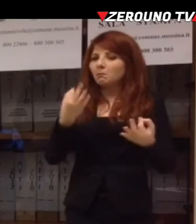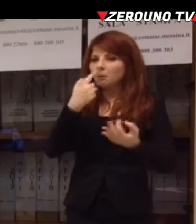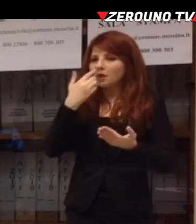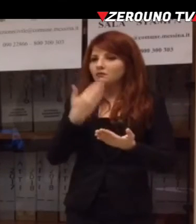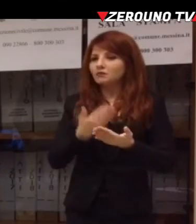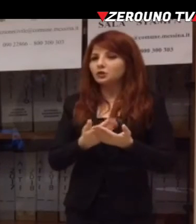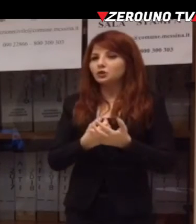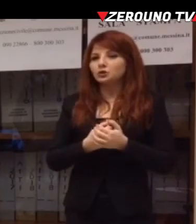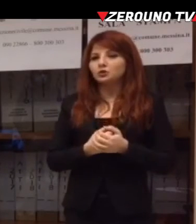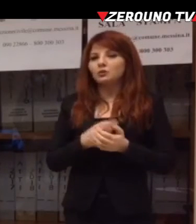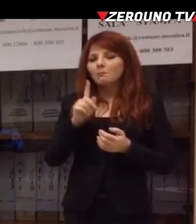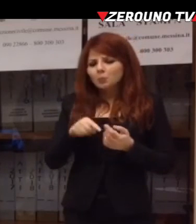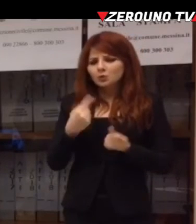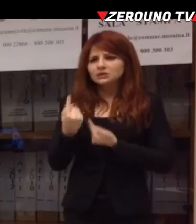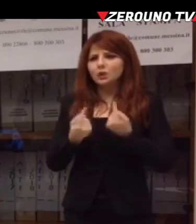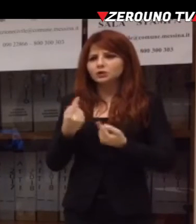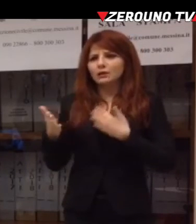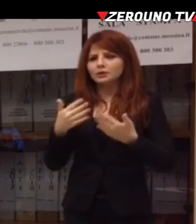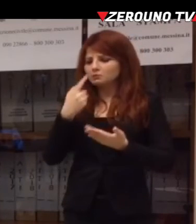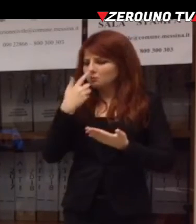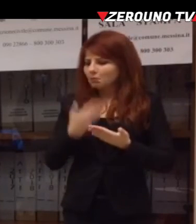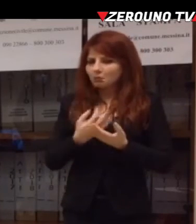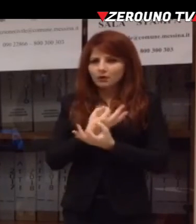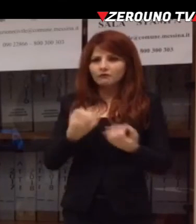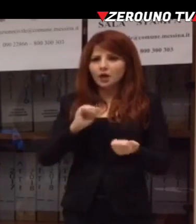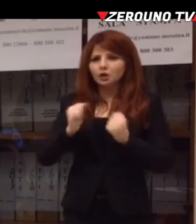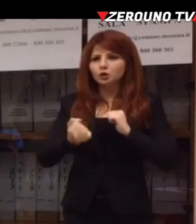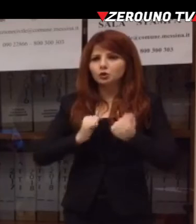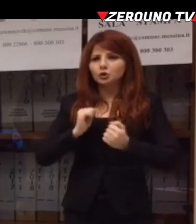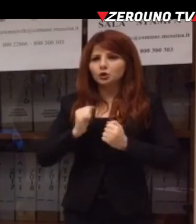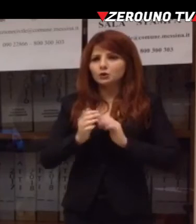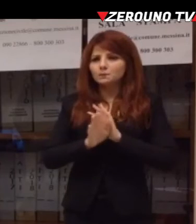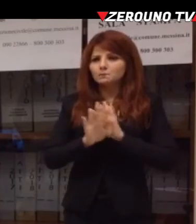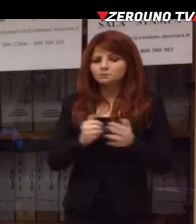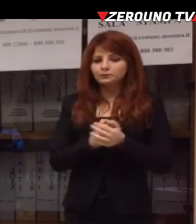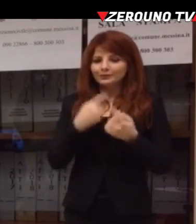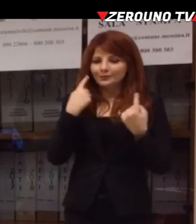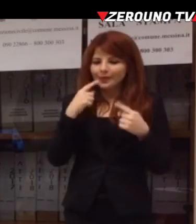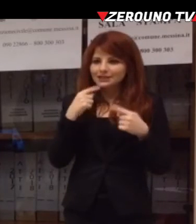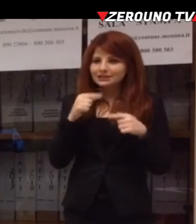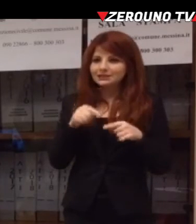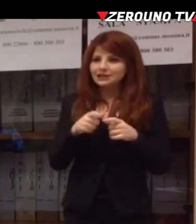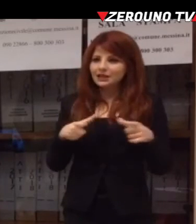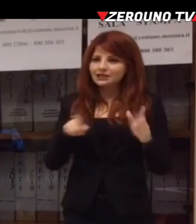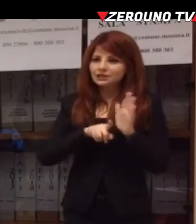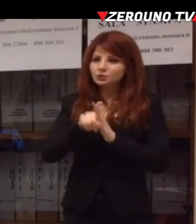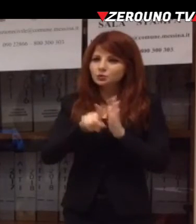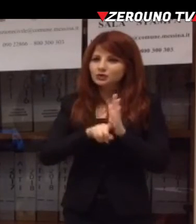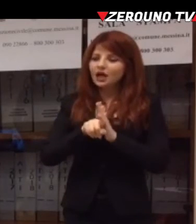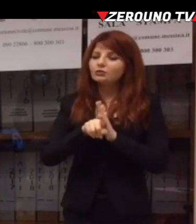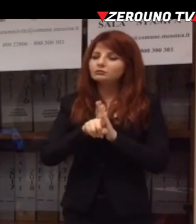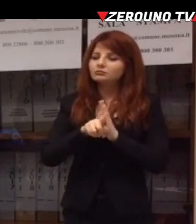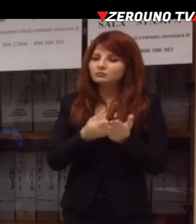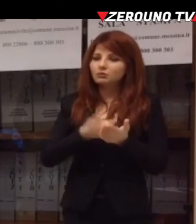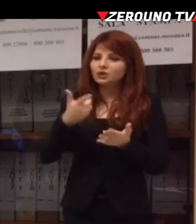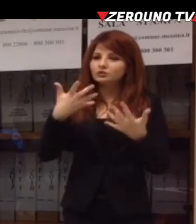ha oggi si può permettere di esibire dei dati importanti che possono